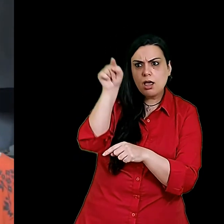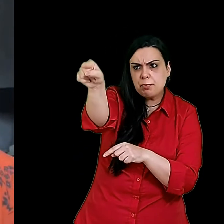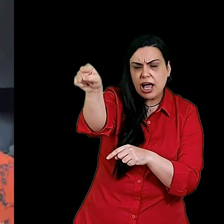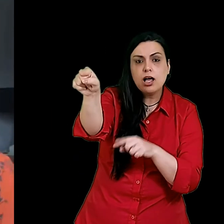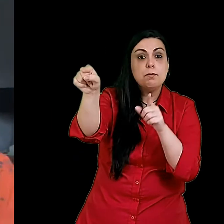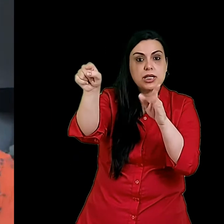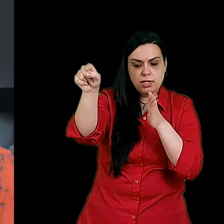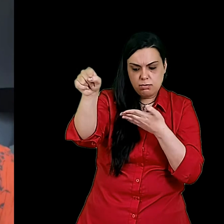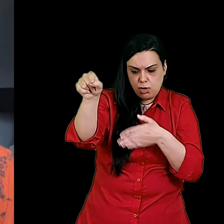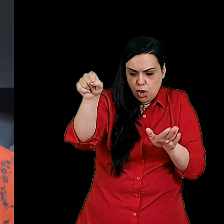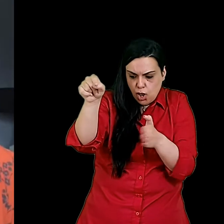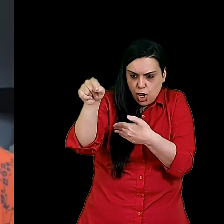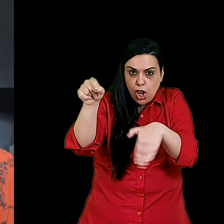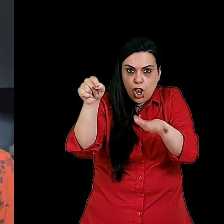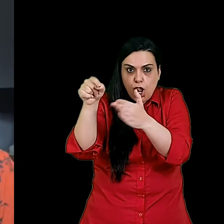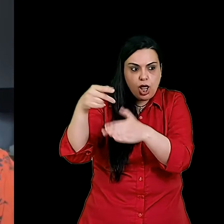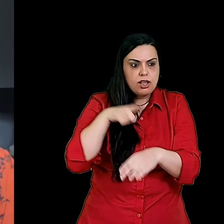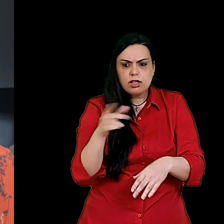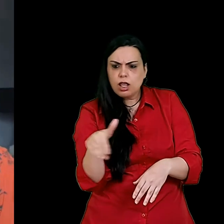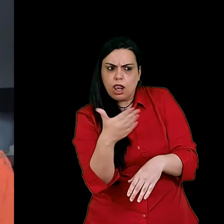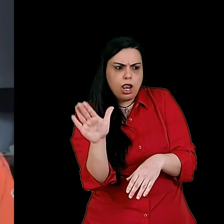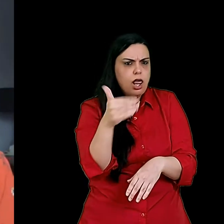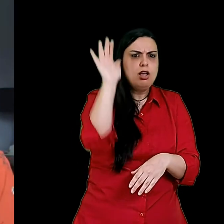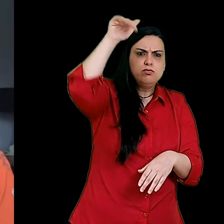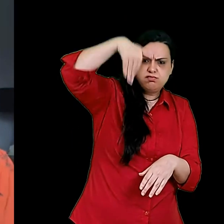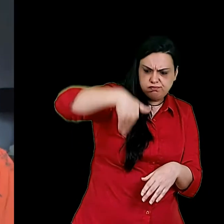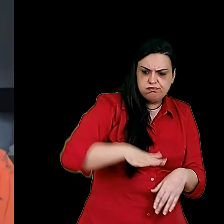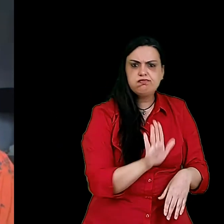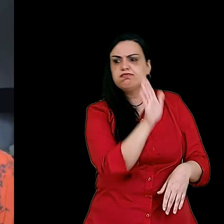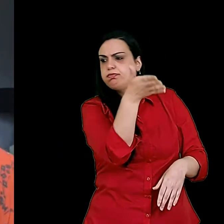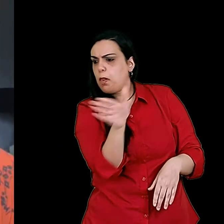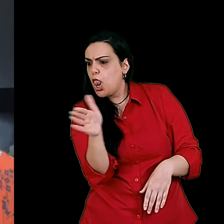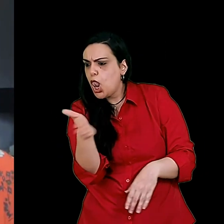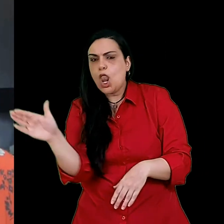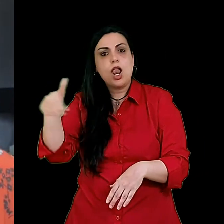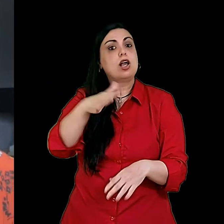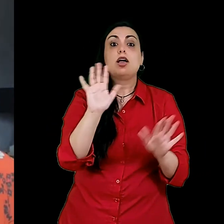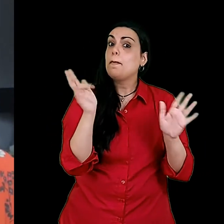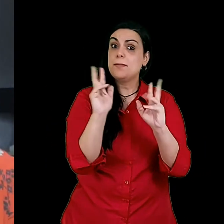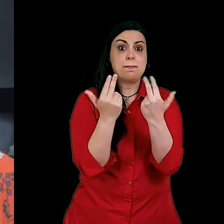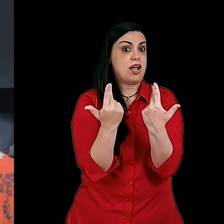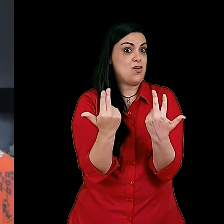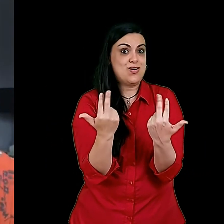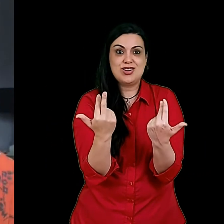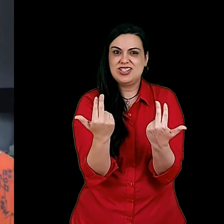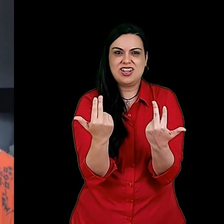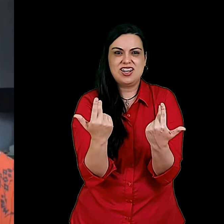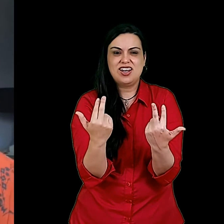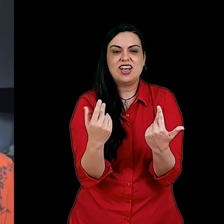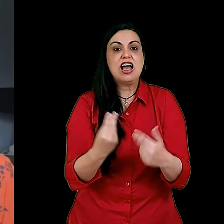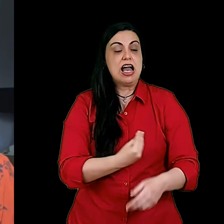noção de onde você quer chegar. Agora você vai ter que entrar em ruas, becos, vielas, valados, vai subir, vai descer.